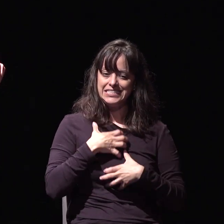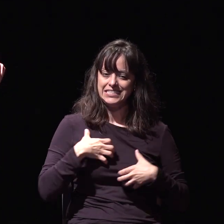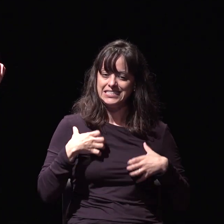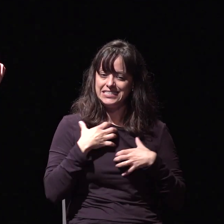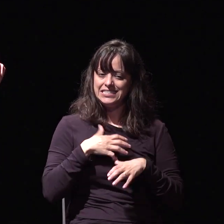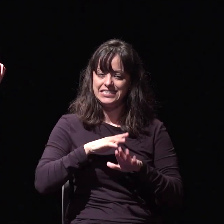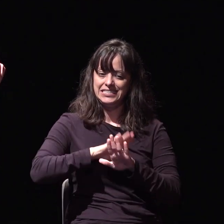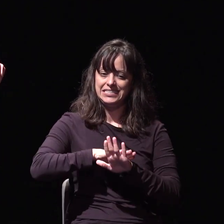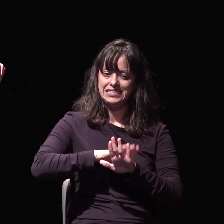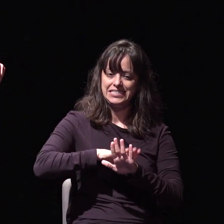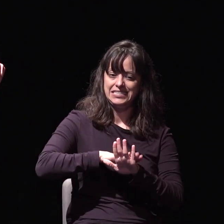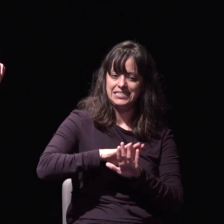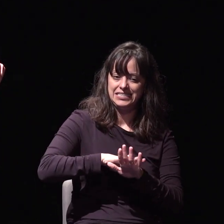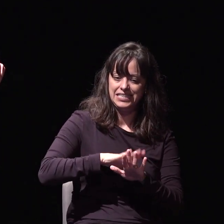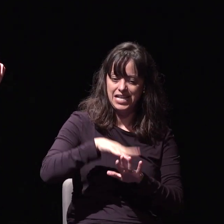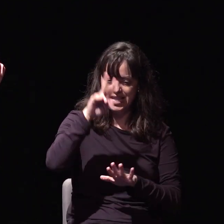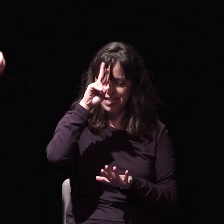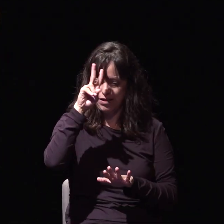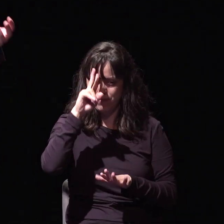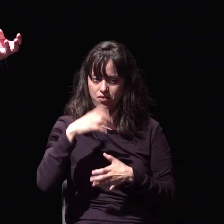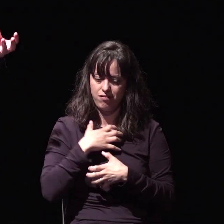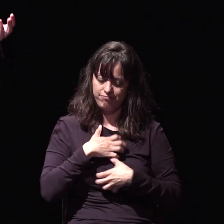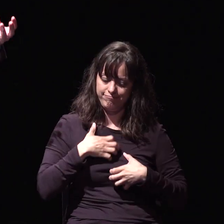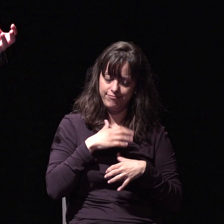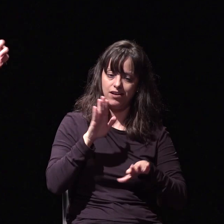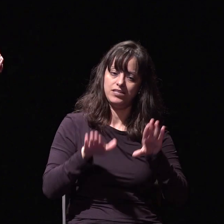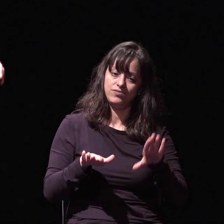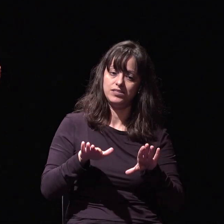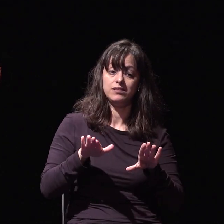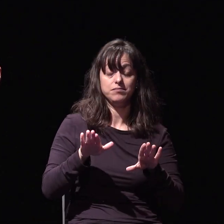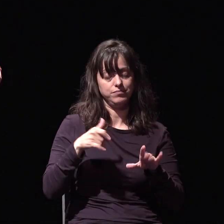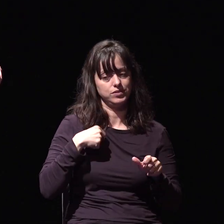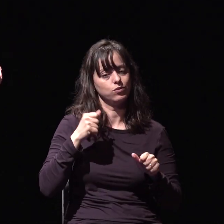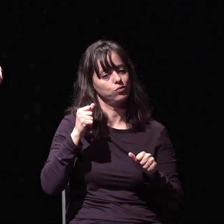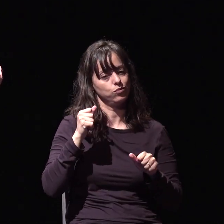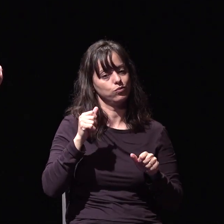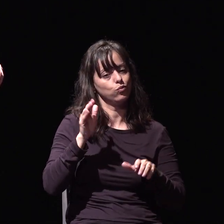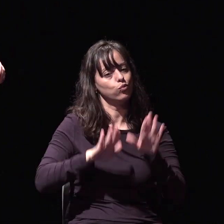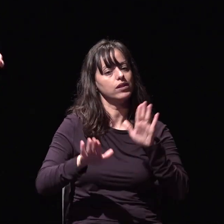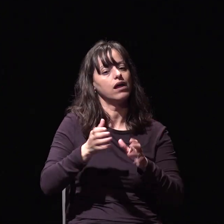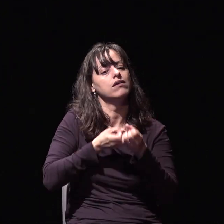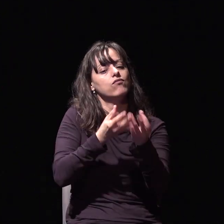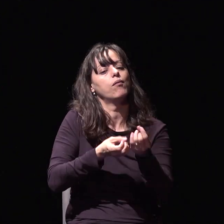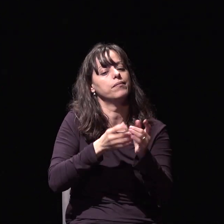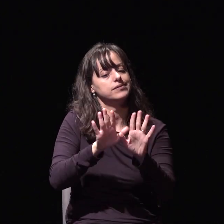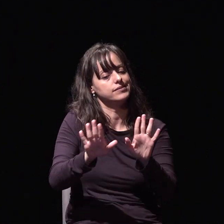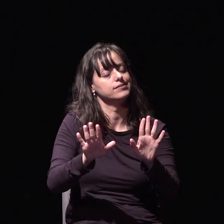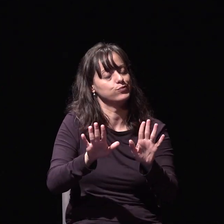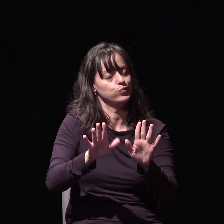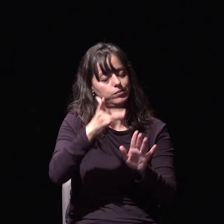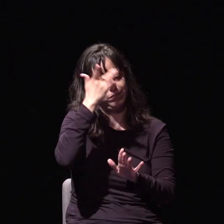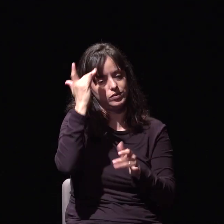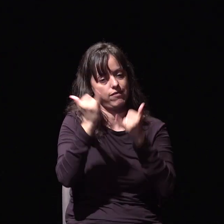memória, que muitas vezes podem ser positivas, mas a gente tem que saber dosar essas informações.